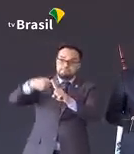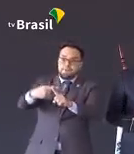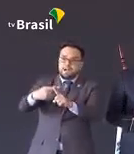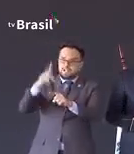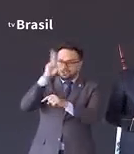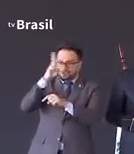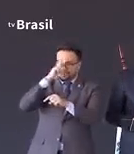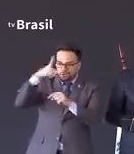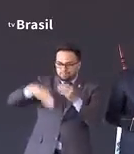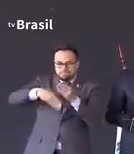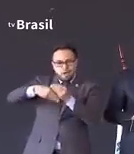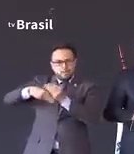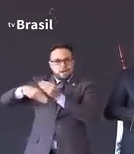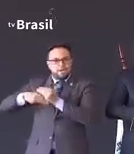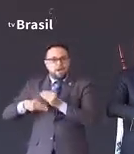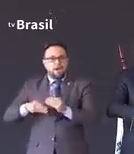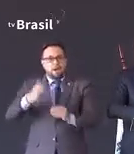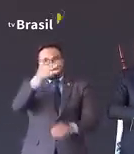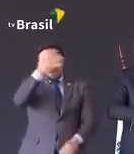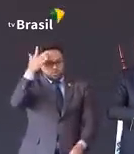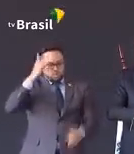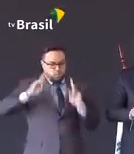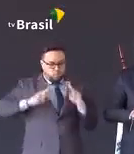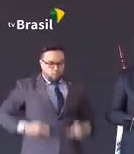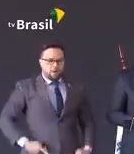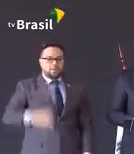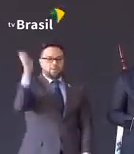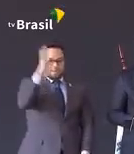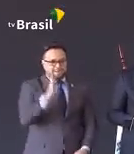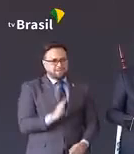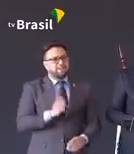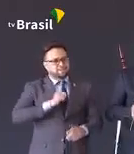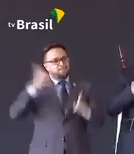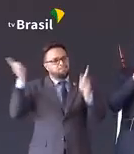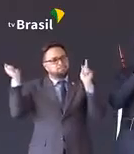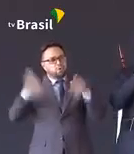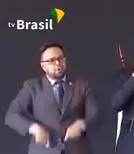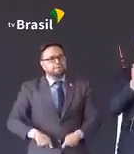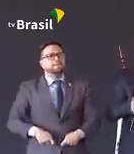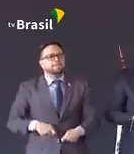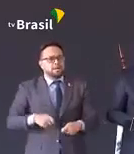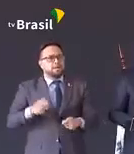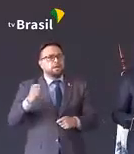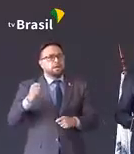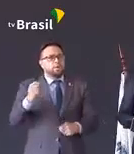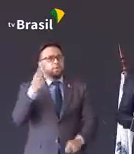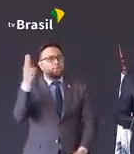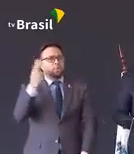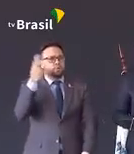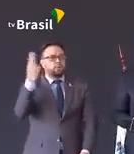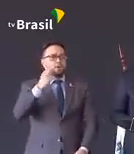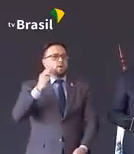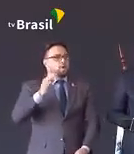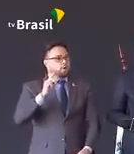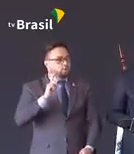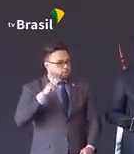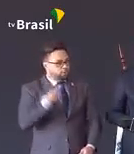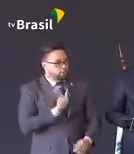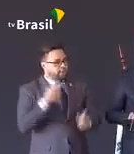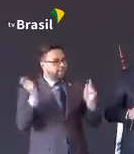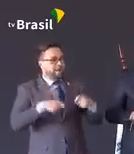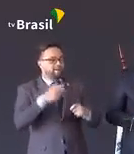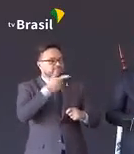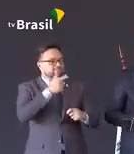O ser humano, o brasileiro, tem uma potencialidade enorme. Nós podemos atingir a todos os nossos objetivos. Eu